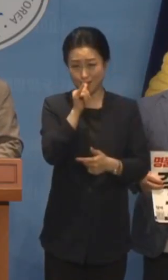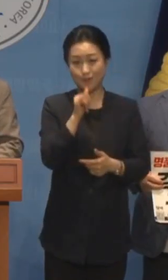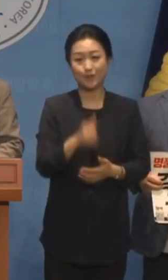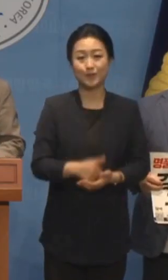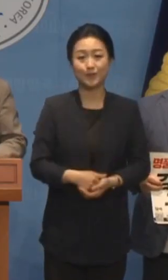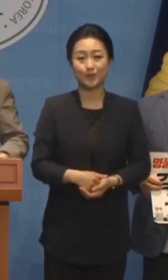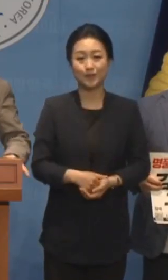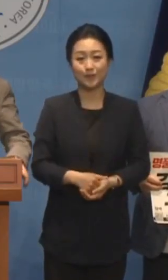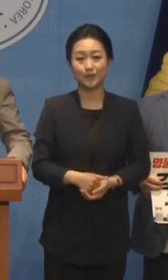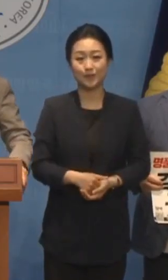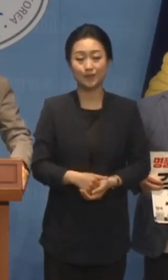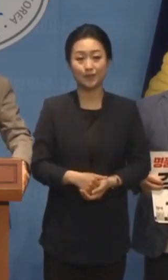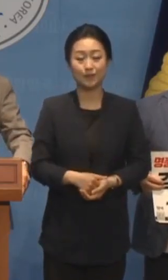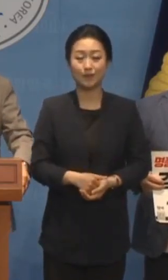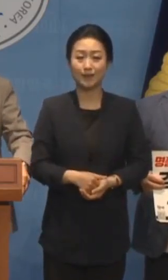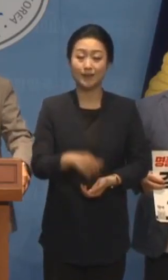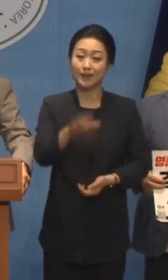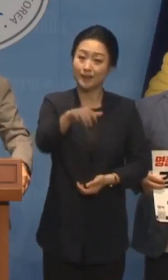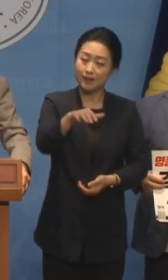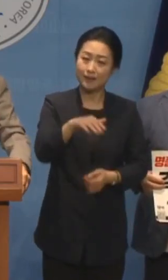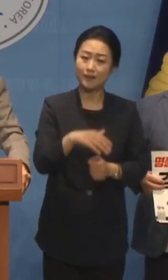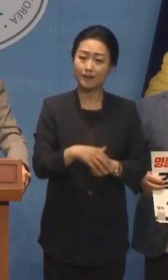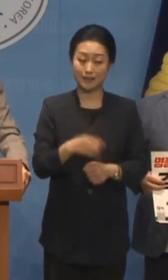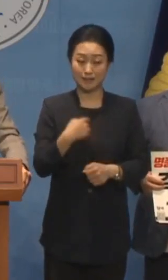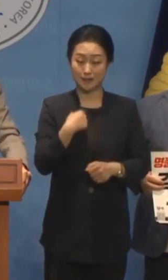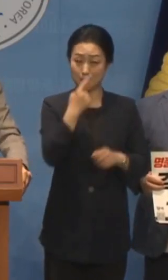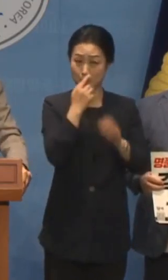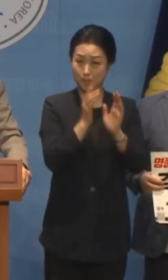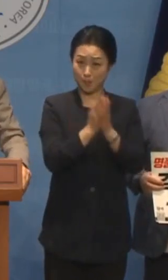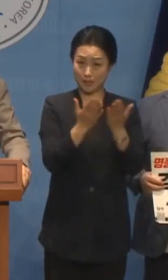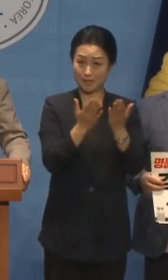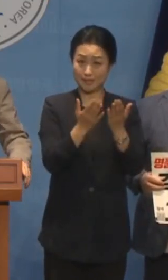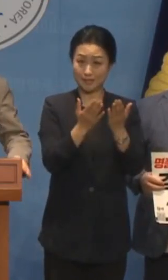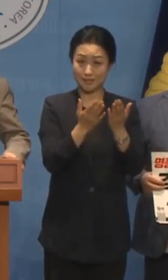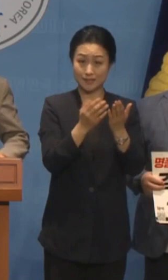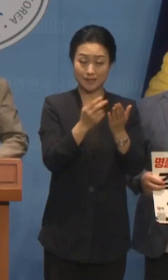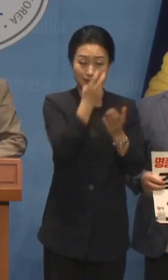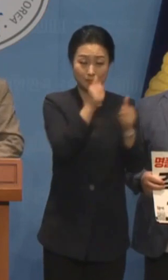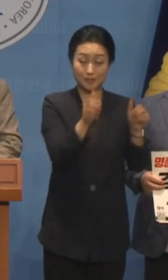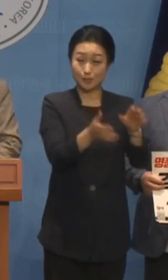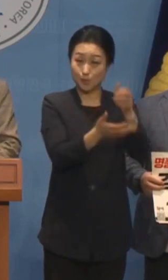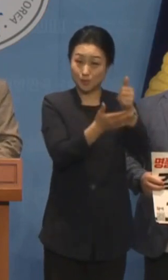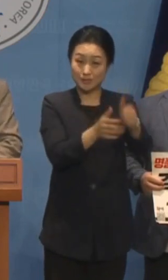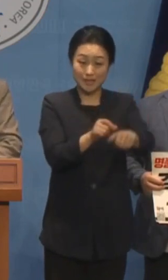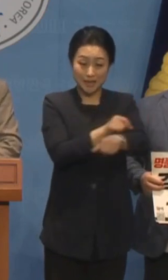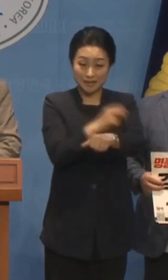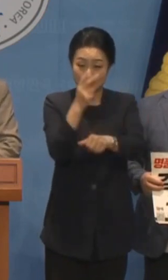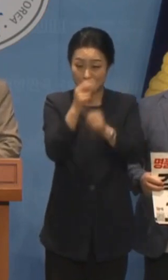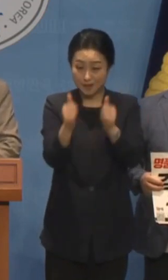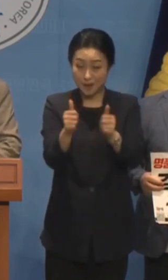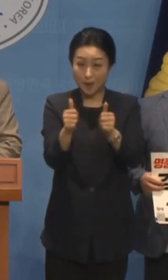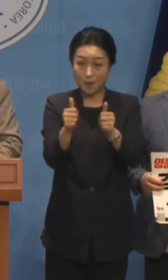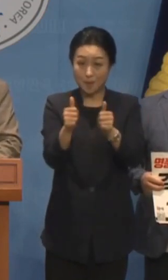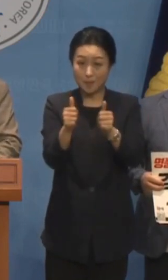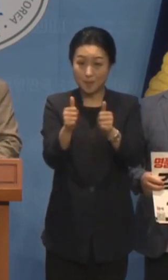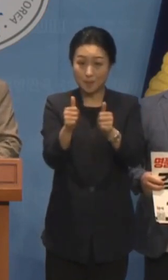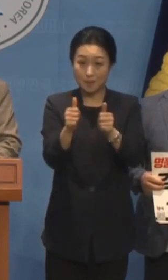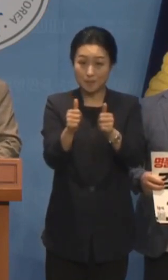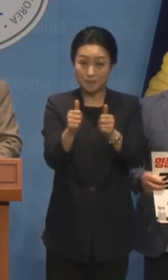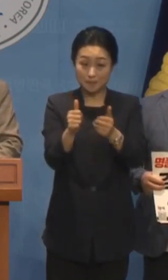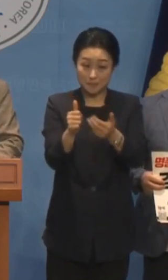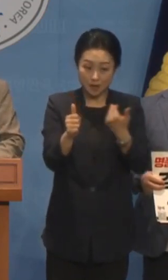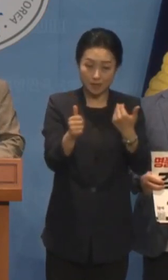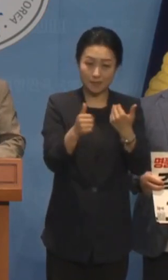쏟아내고 있습니다. 어떻게 하든 자신은 특검을 앞두고 이번 사태에서